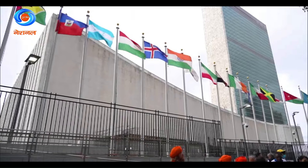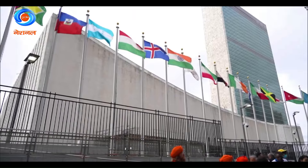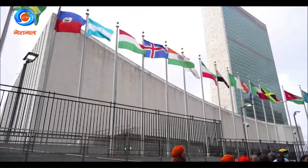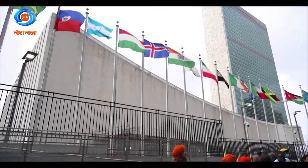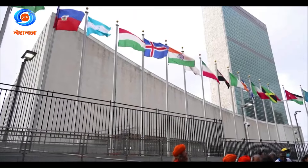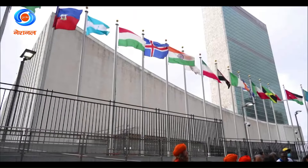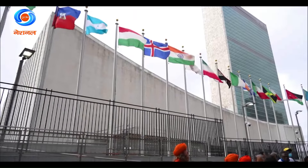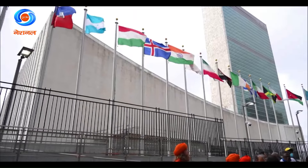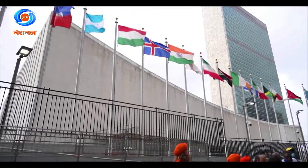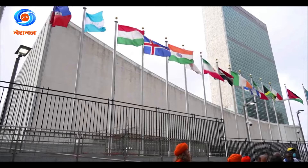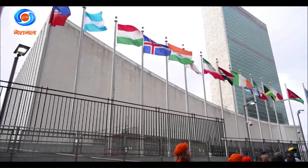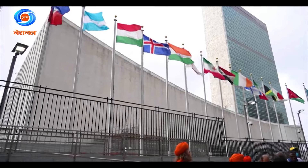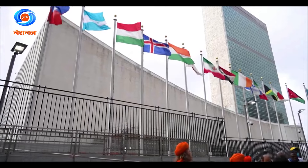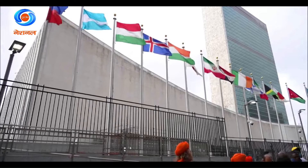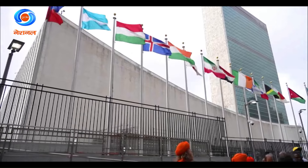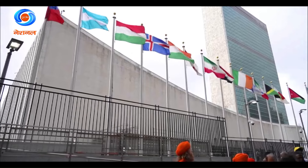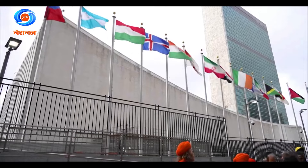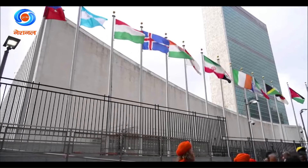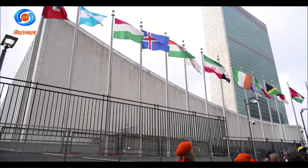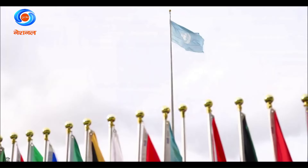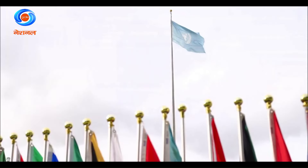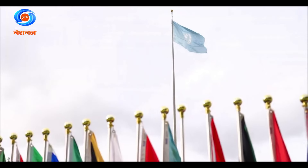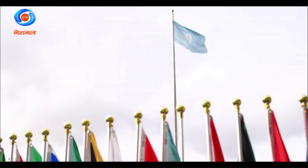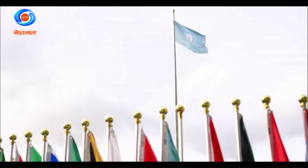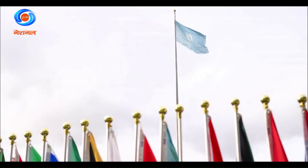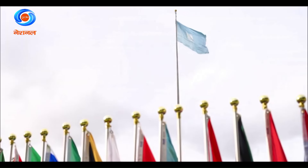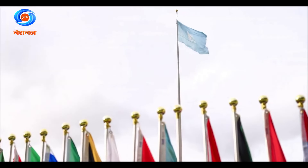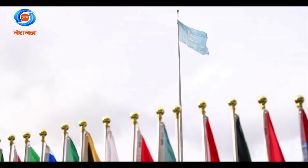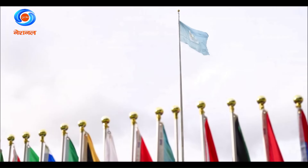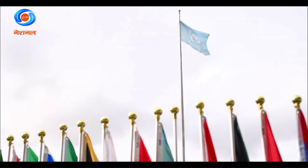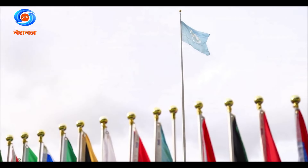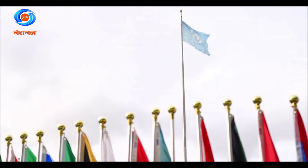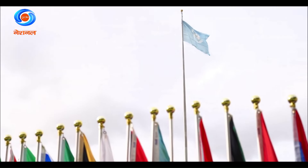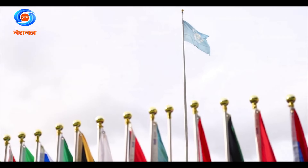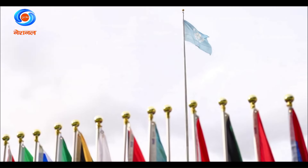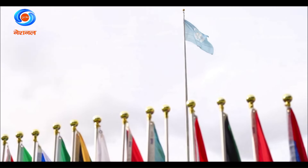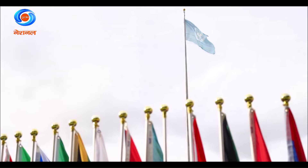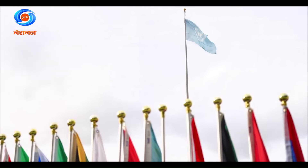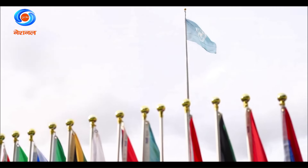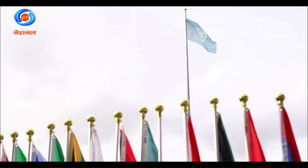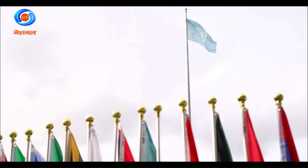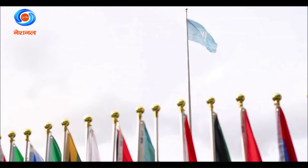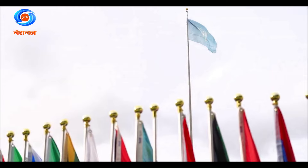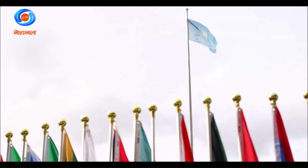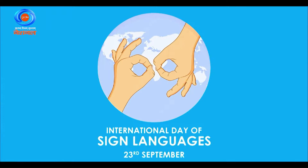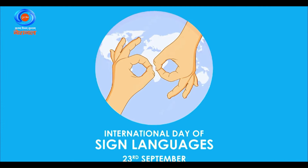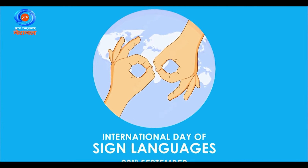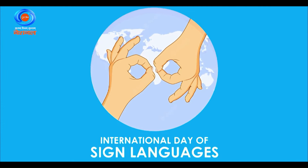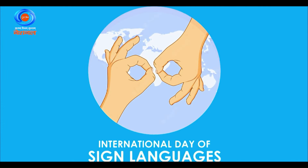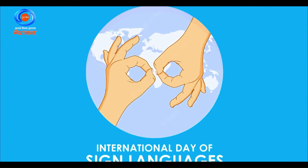साल 2017 में संयुक्त राष्ट्र ने 23 सितंबर को अंतर्राष्ट्रीय सांकेतिक भाषा दिवस के रूप में मान्यता दी।